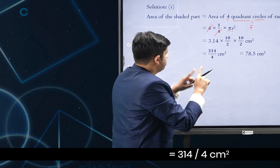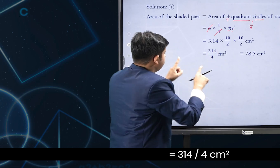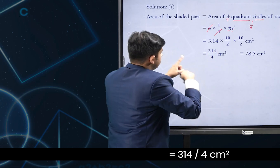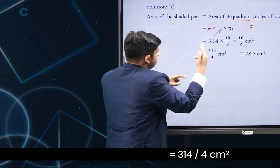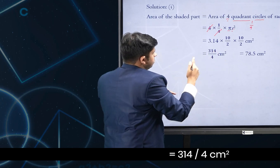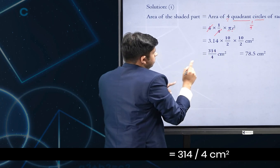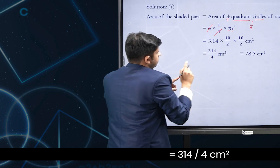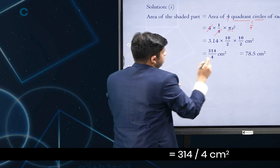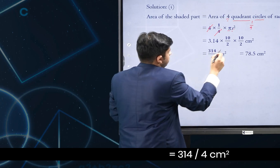ஈடு